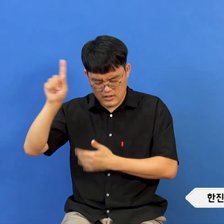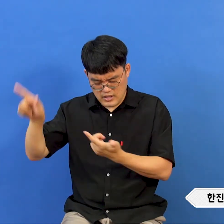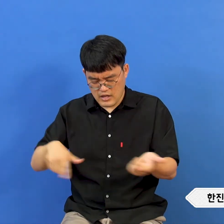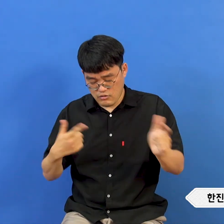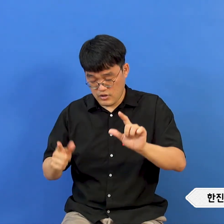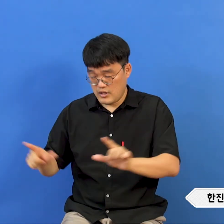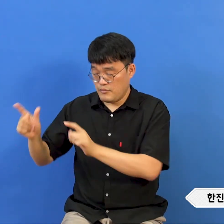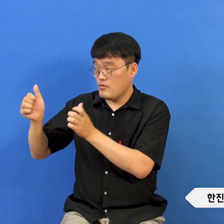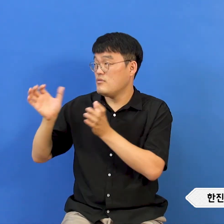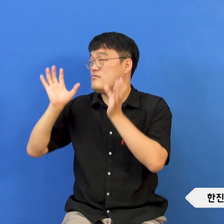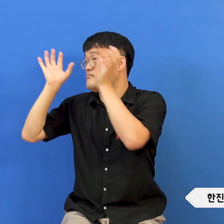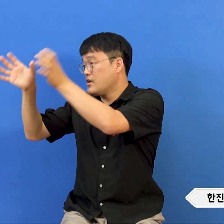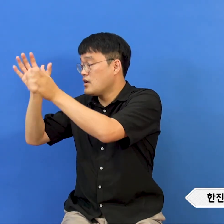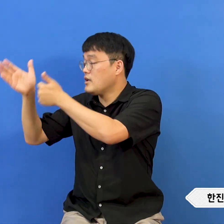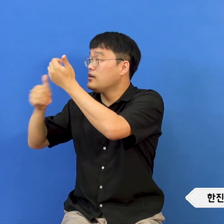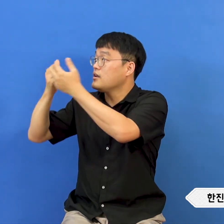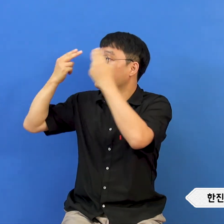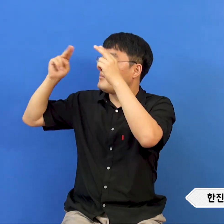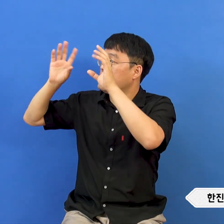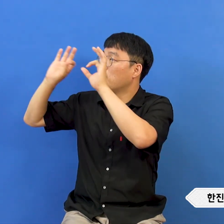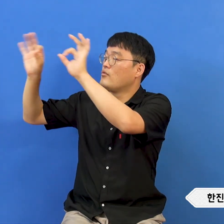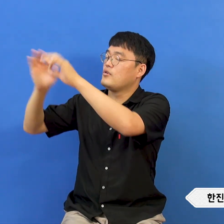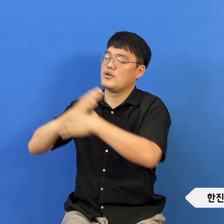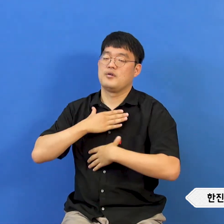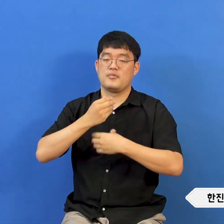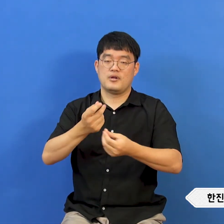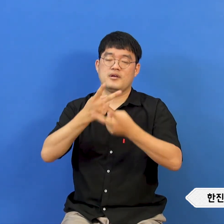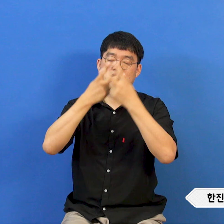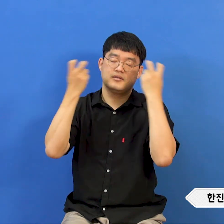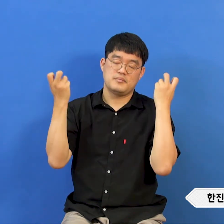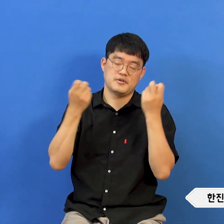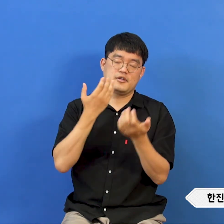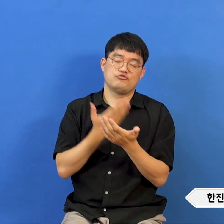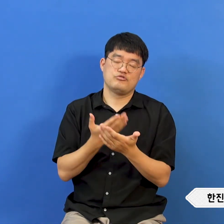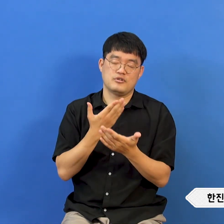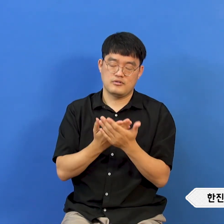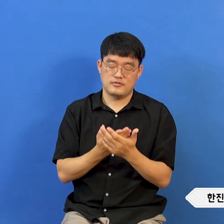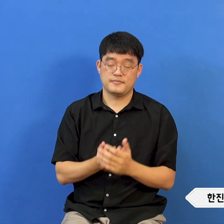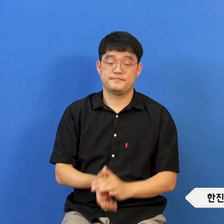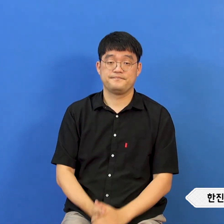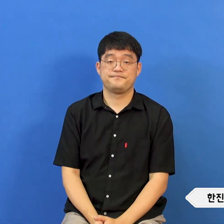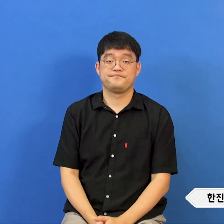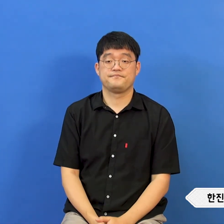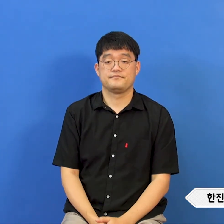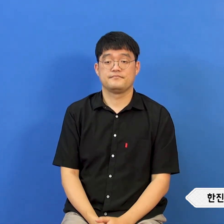하나님 바라보고 편안하게 잠자리에 드는 것이죠.